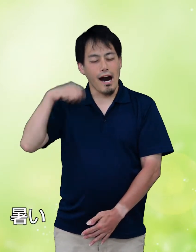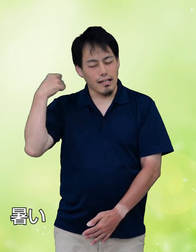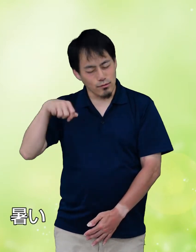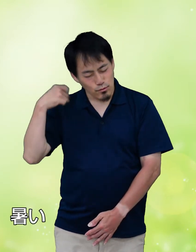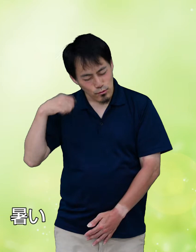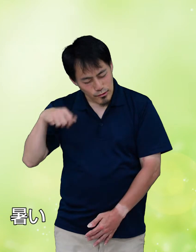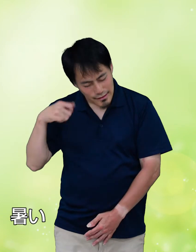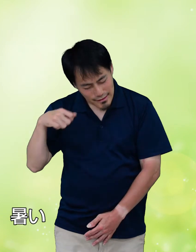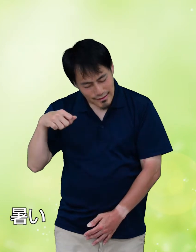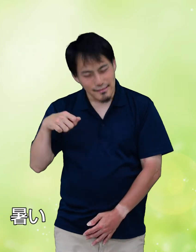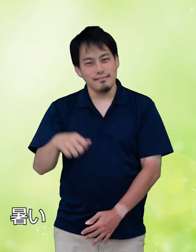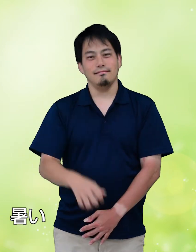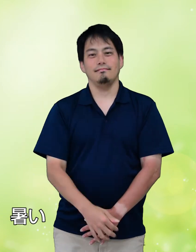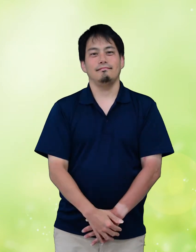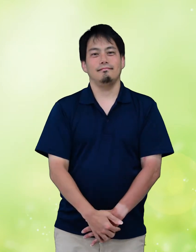暑い。